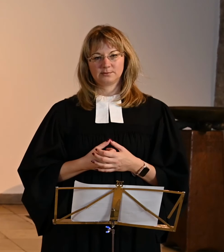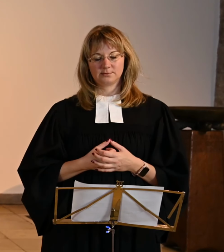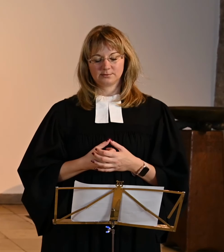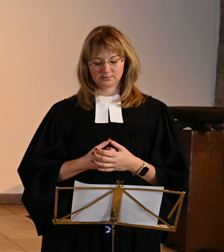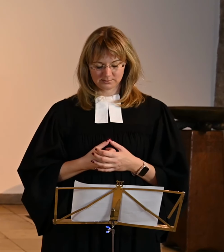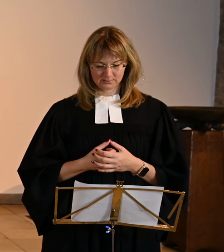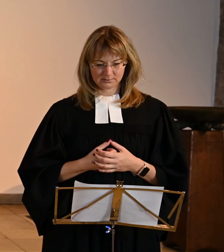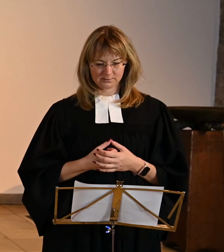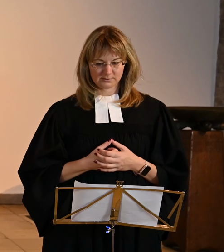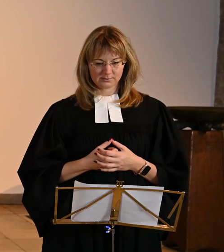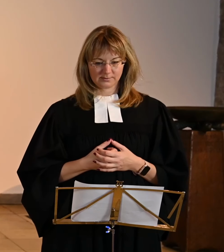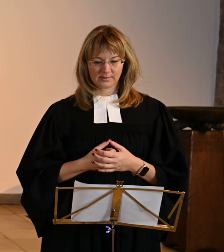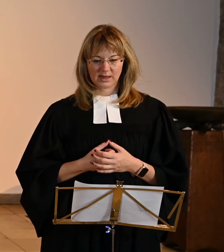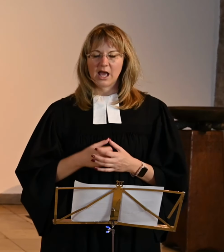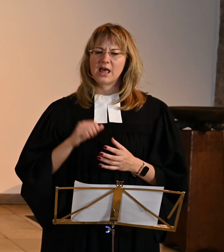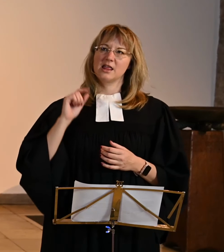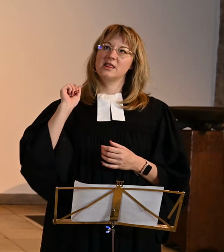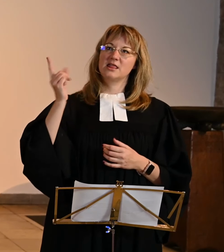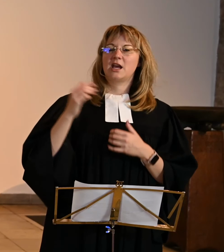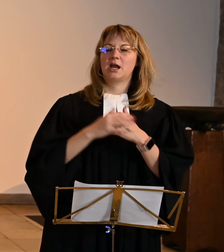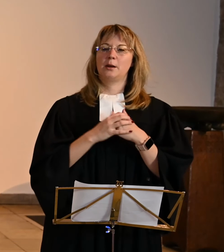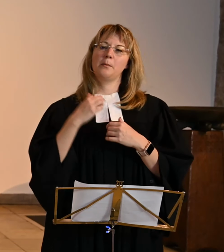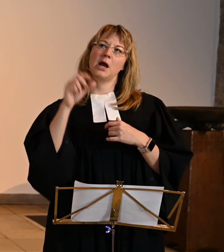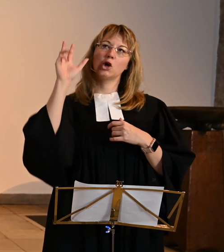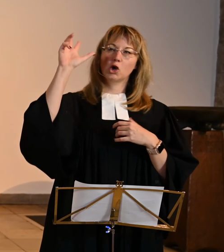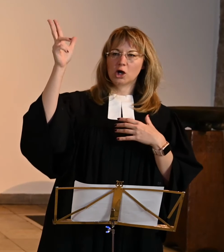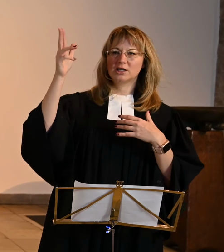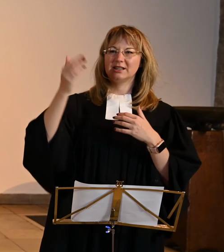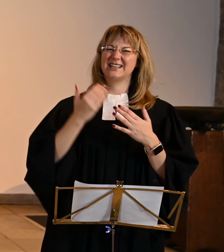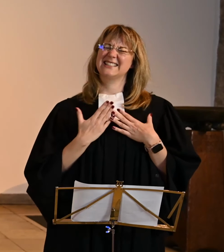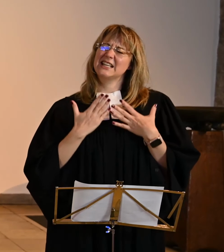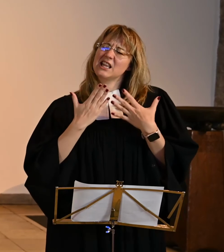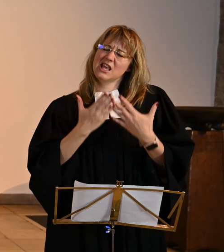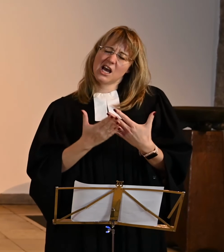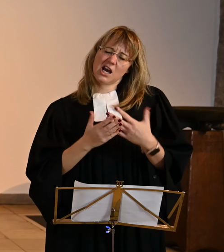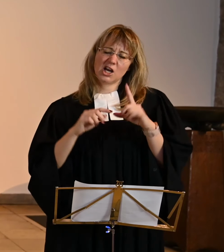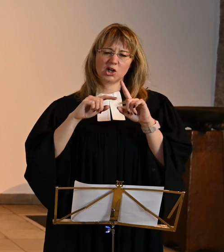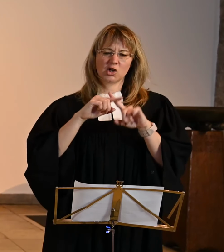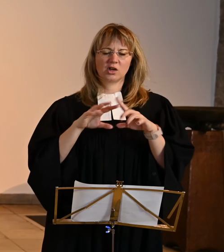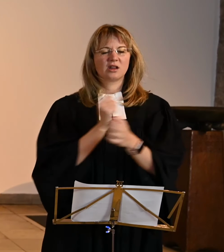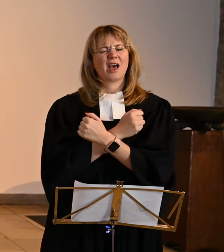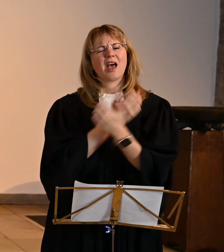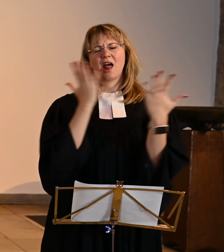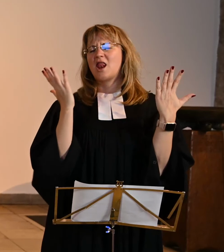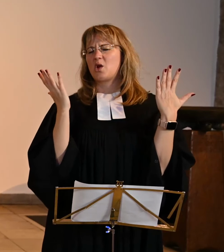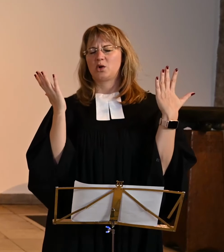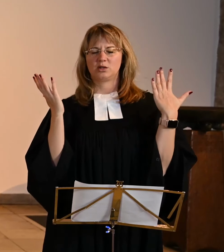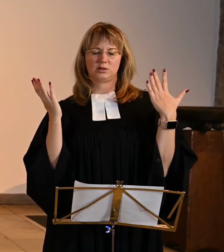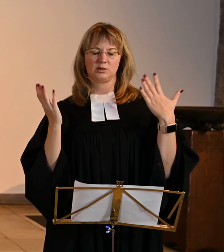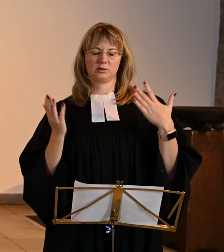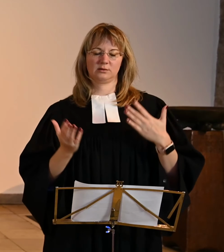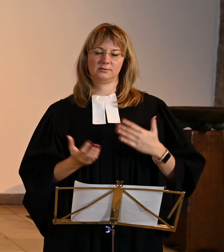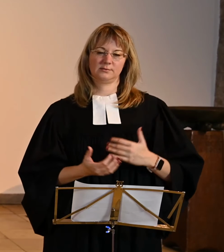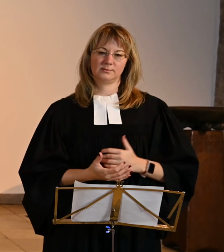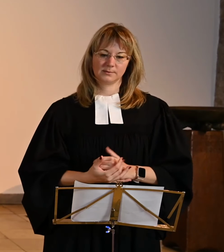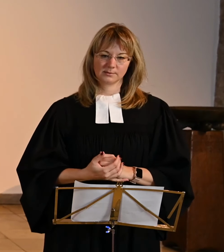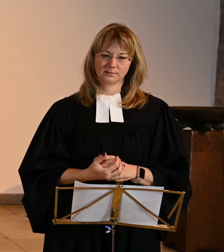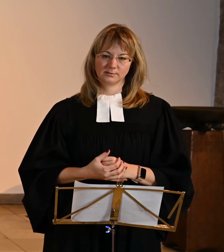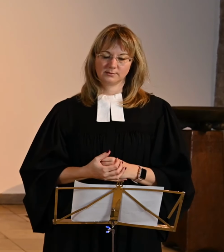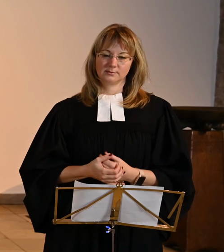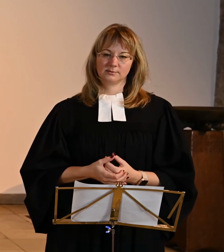Denn beim Herrn ist die Gnade und viel Erlösung bei ihm, und er wird Israel erlösen aus